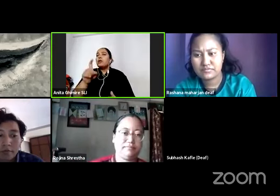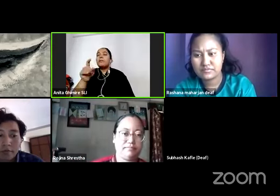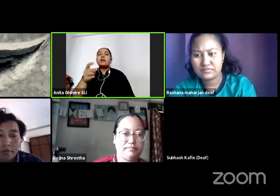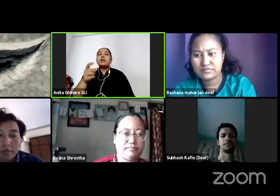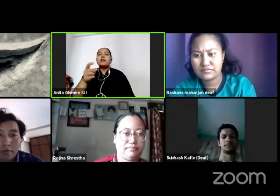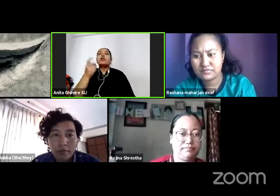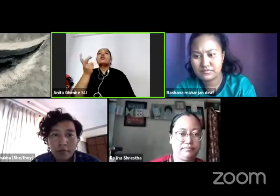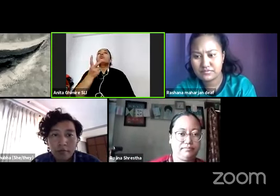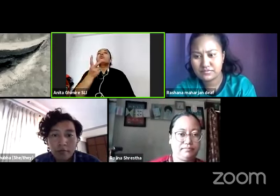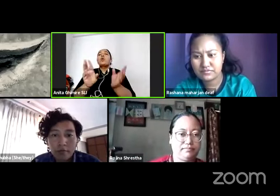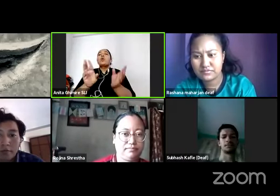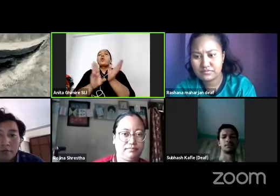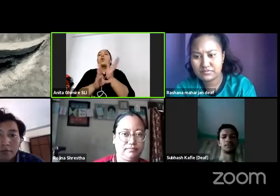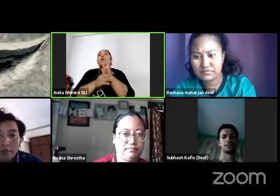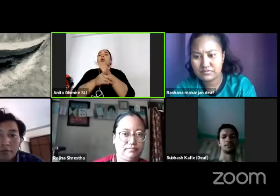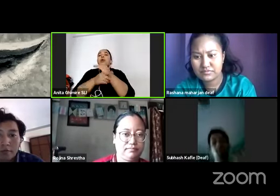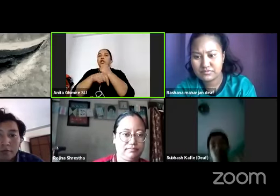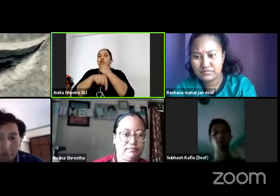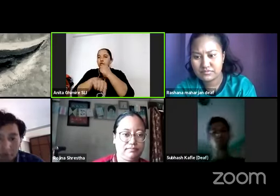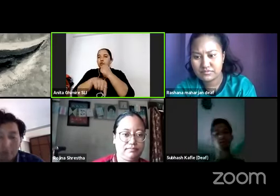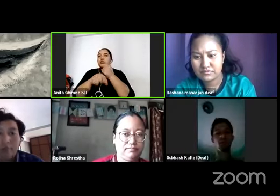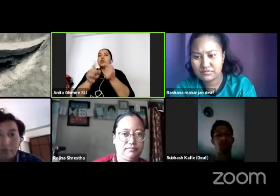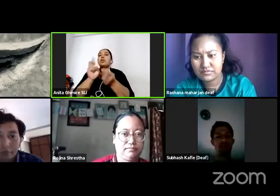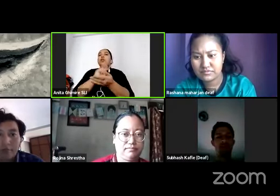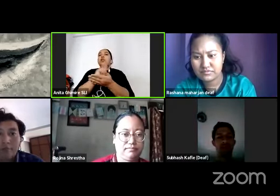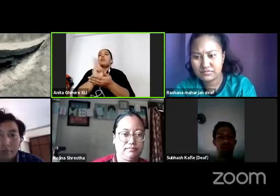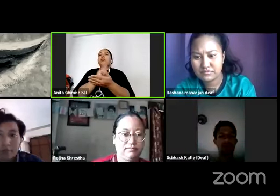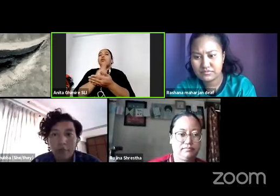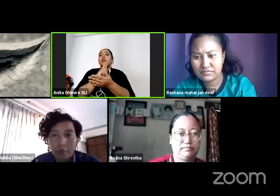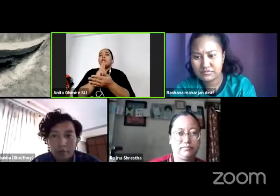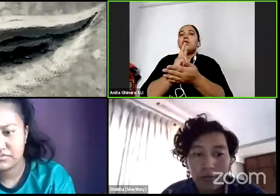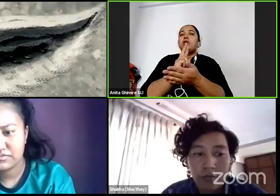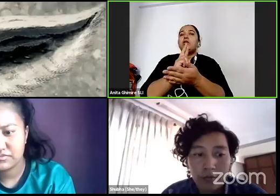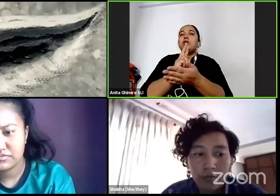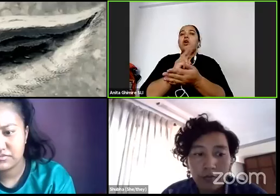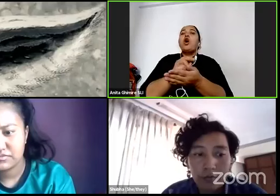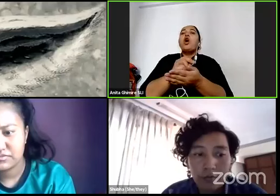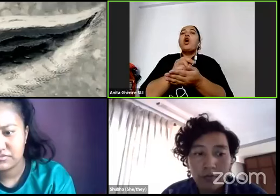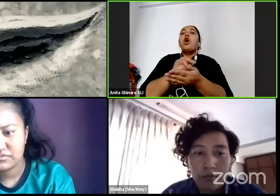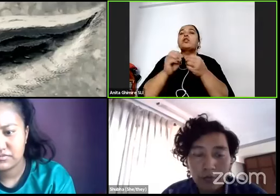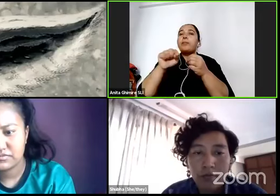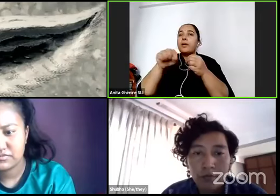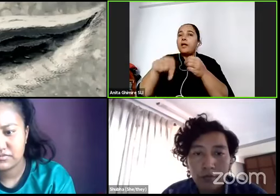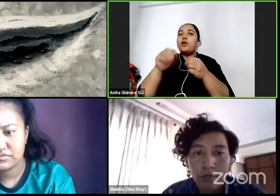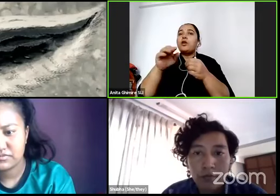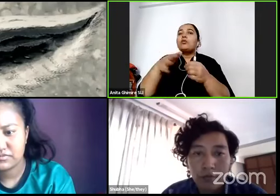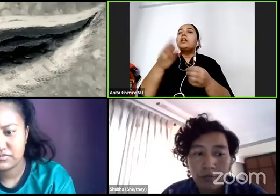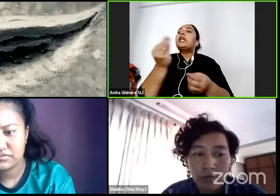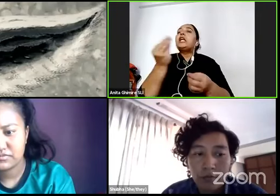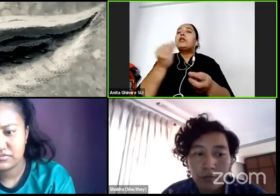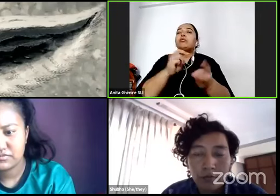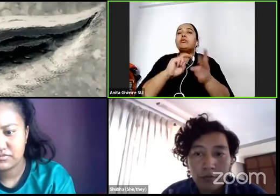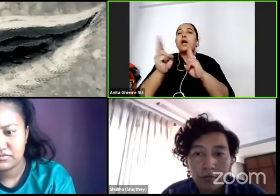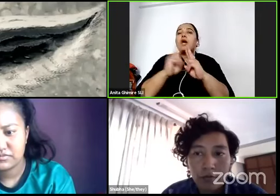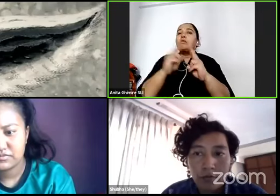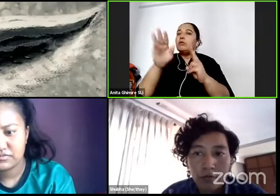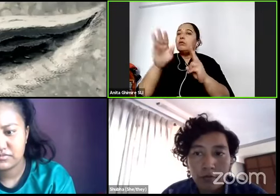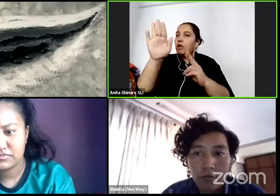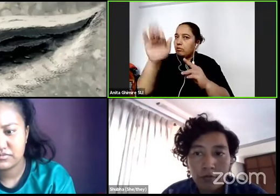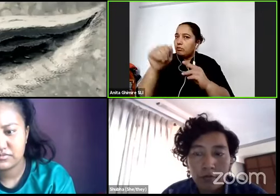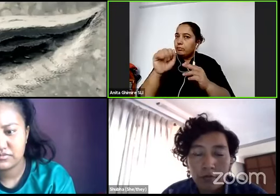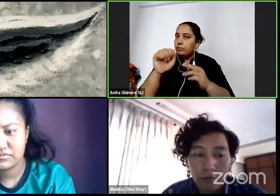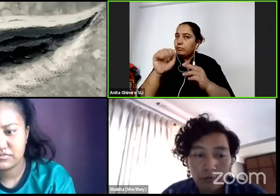तपाईँहरूले पब्लिकली अहिलेसम्म ल्याउनु भएको छैन होइन, पार्सली केही कुराहरू ल्याउनु भएको छ. तर पनि यदि त्यहाँ मिल्छ